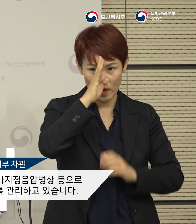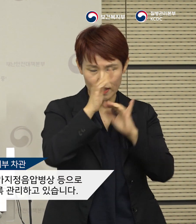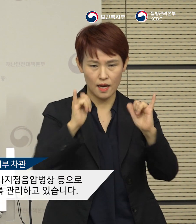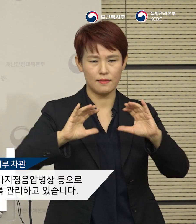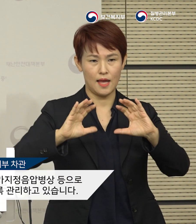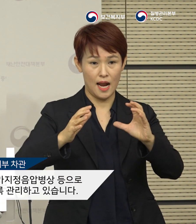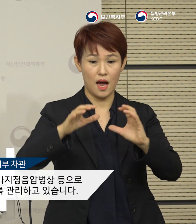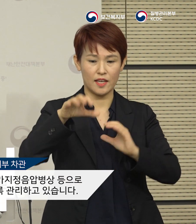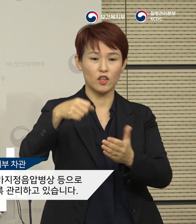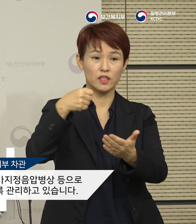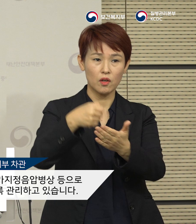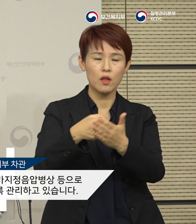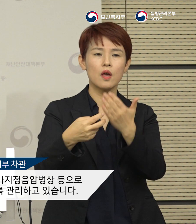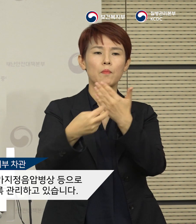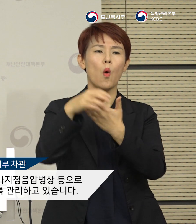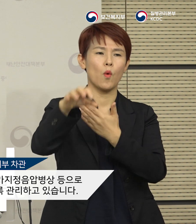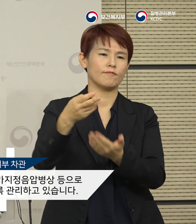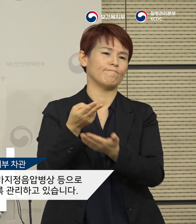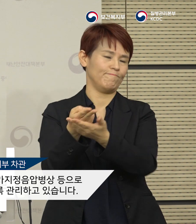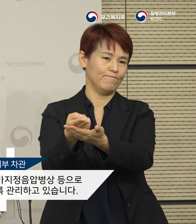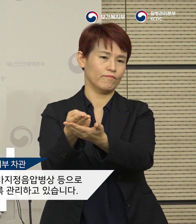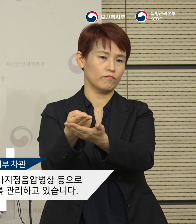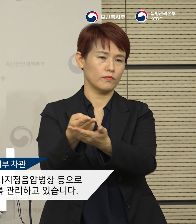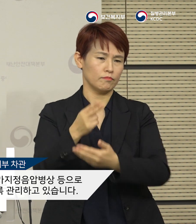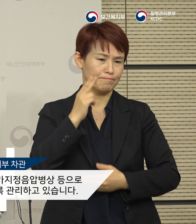지정 음압 병상 등으로 이송하여